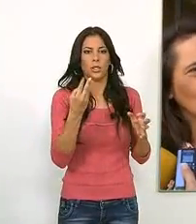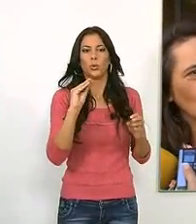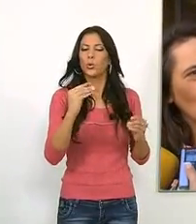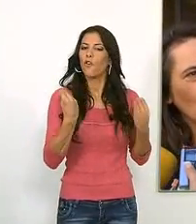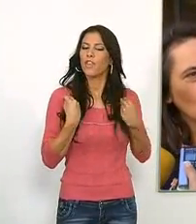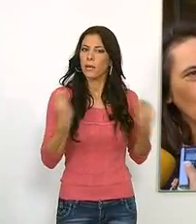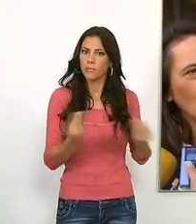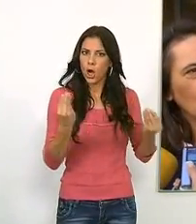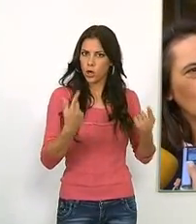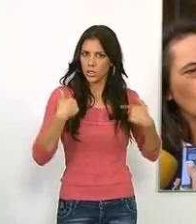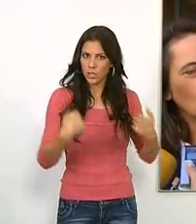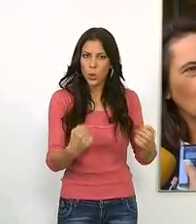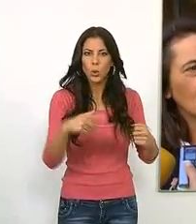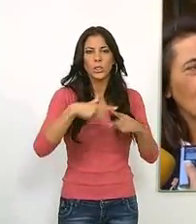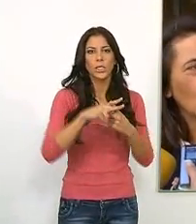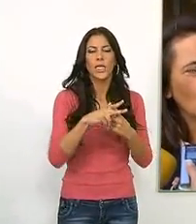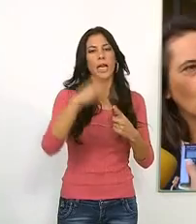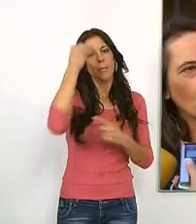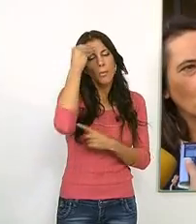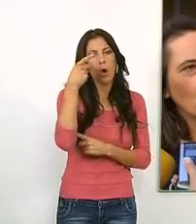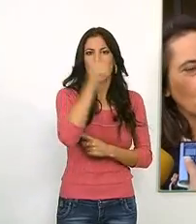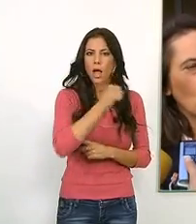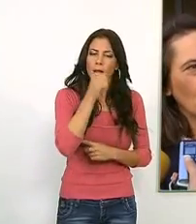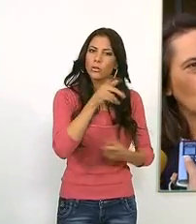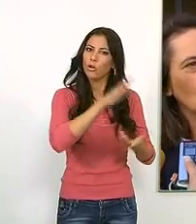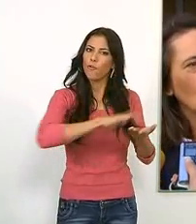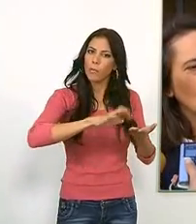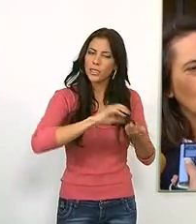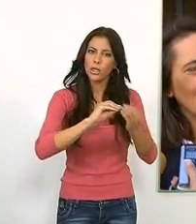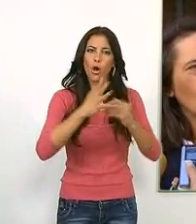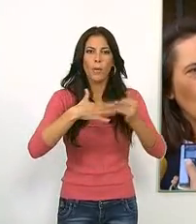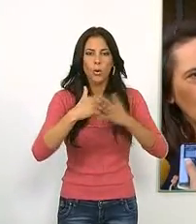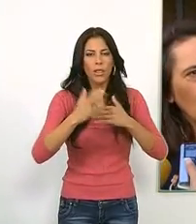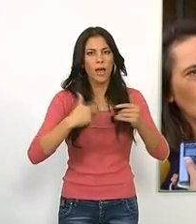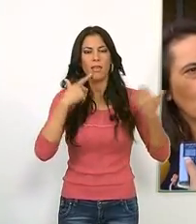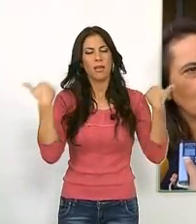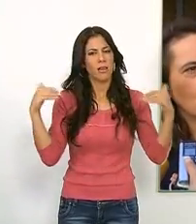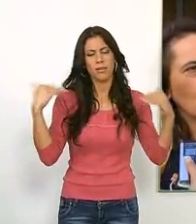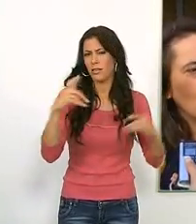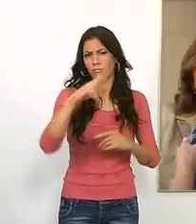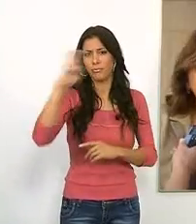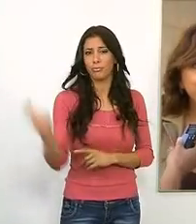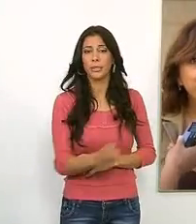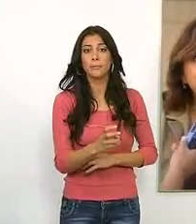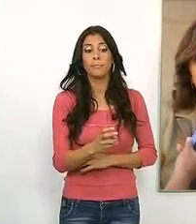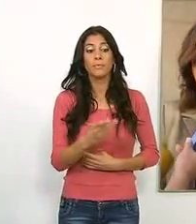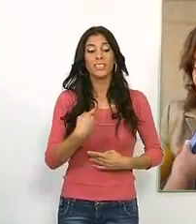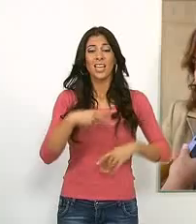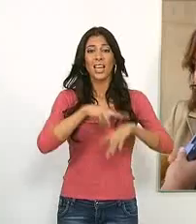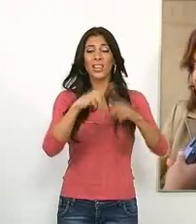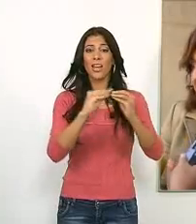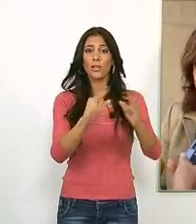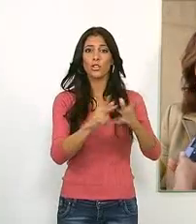de vida saludables talleres de memoria de canto informática manualidades gimnasia etcétera para la edil de